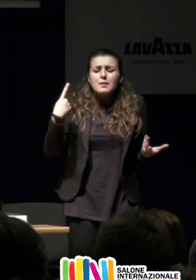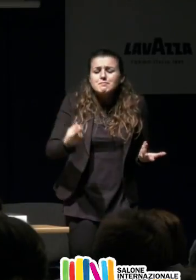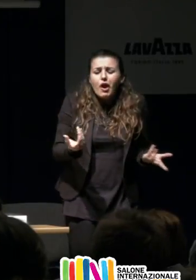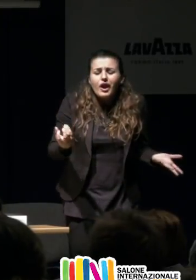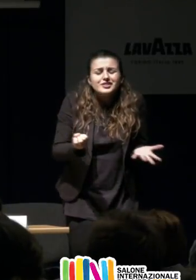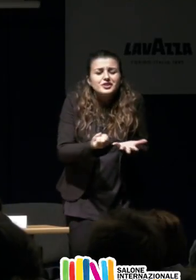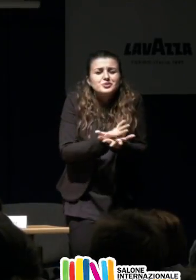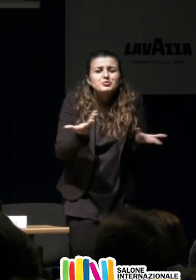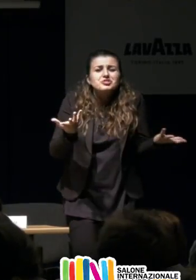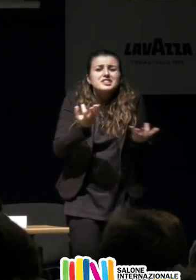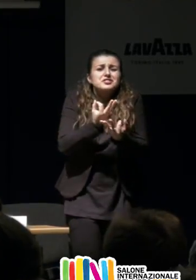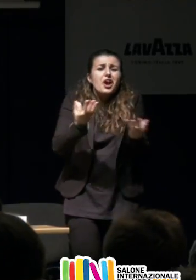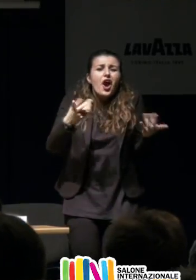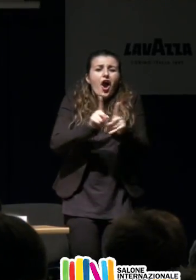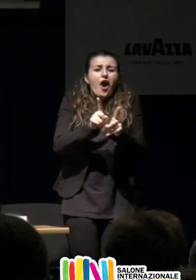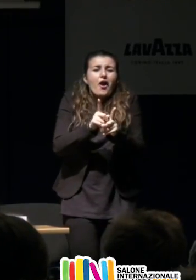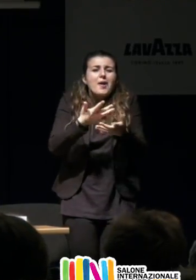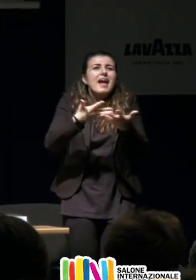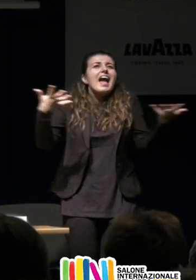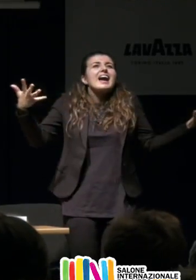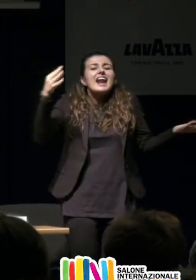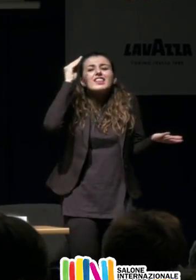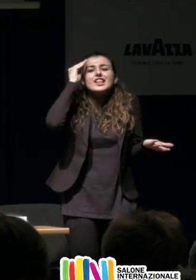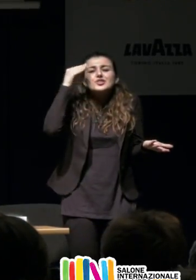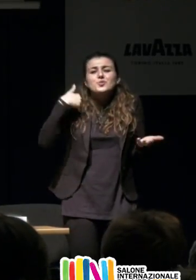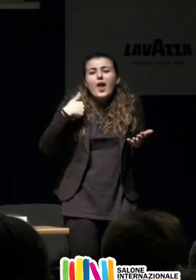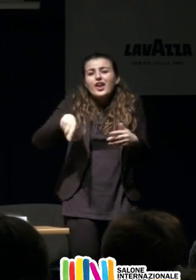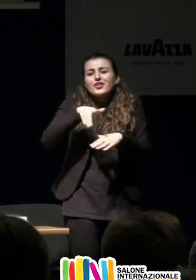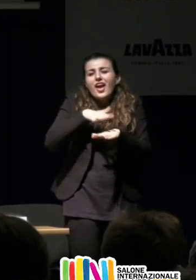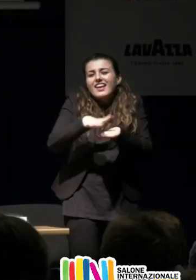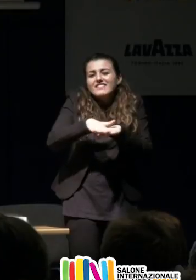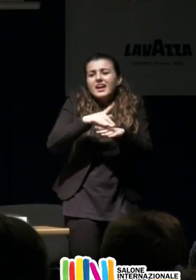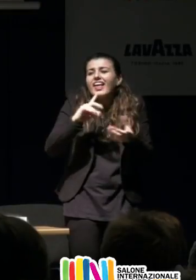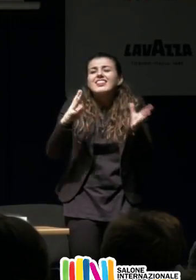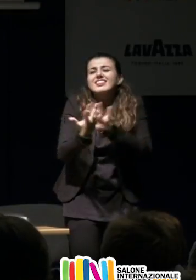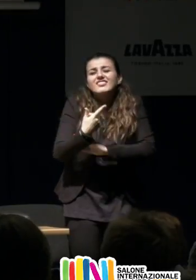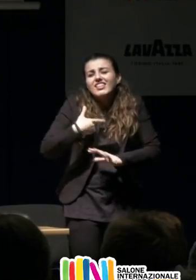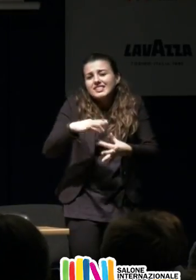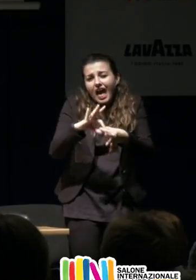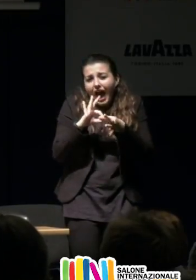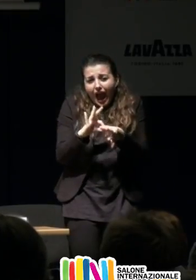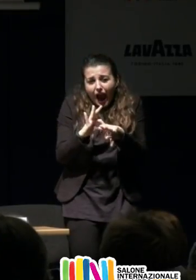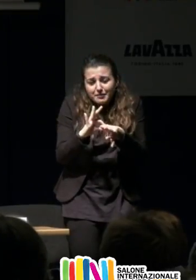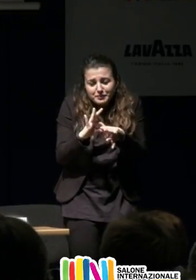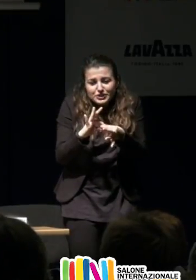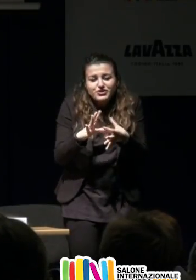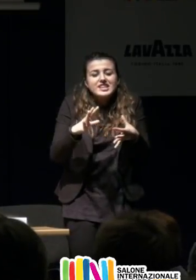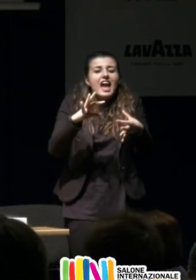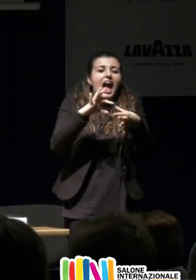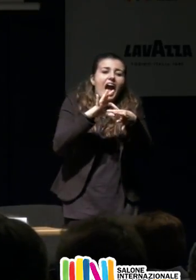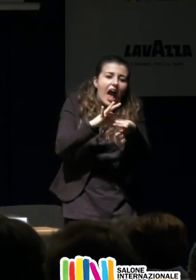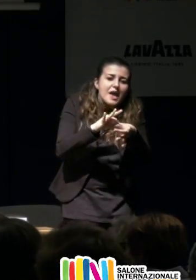nelle nelle grandi scuole che che frequenti poi questi diventa amici anche oltre che